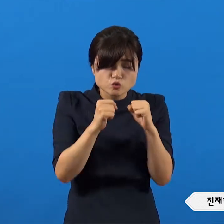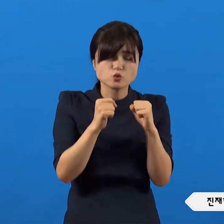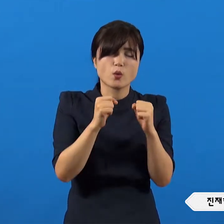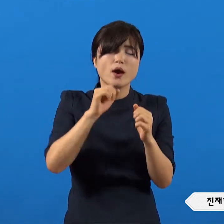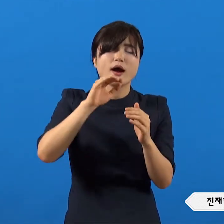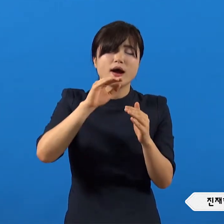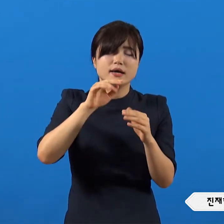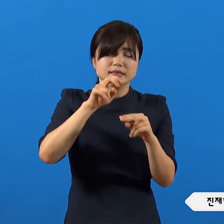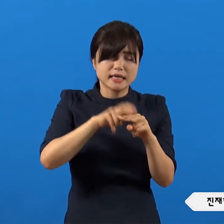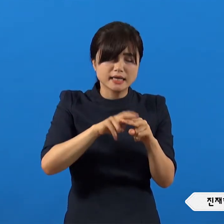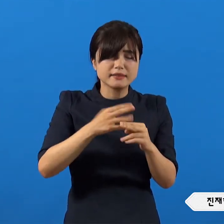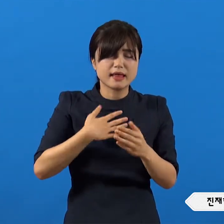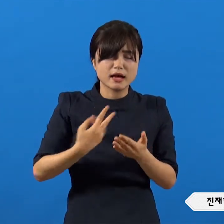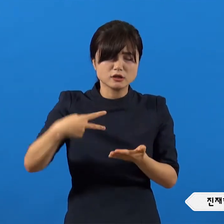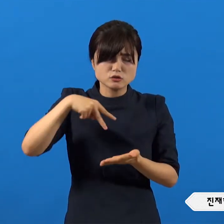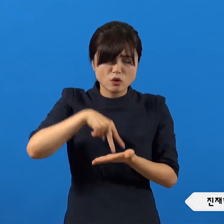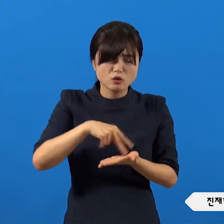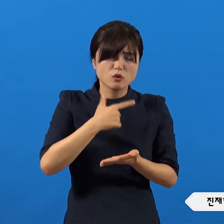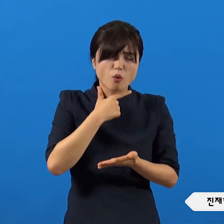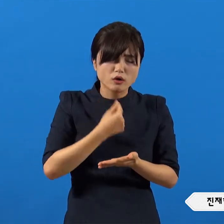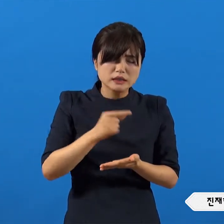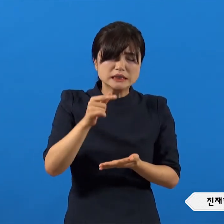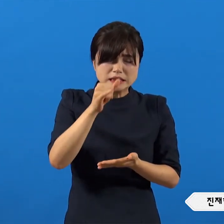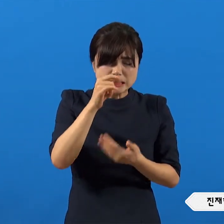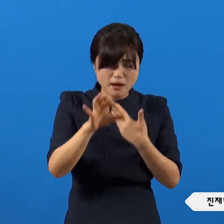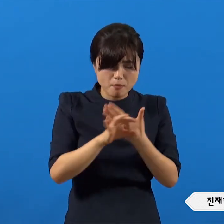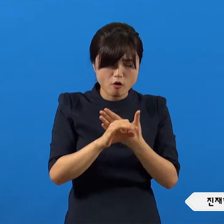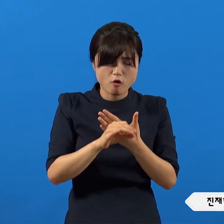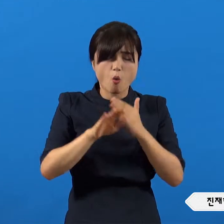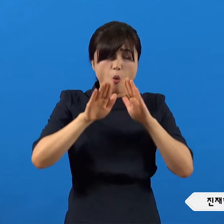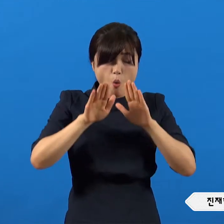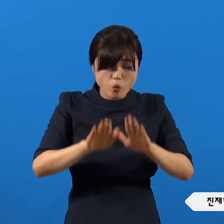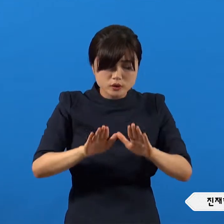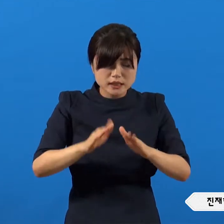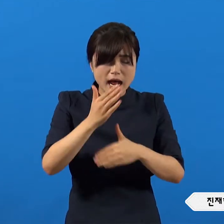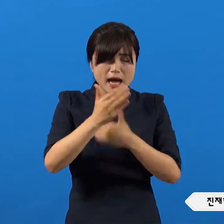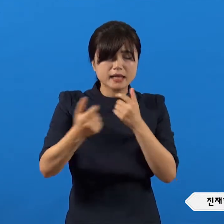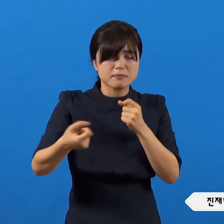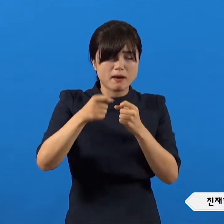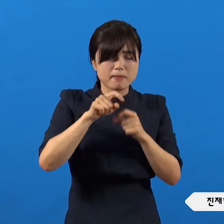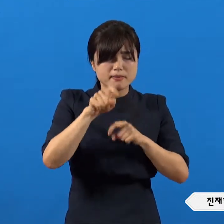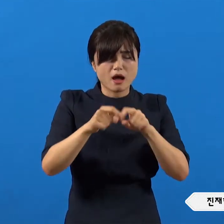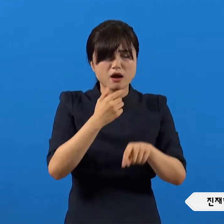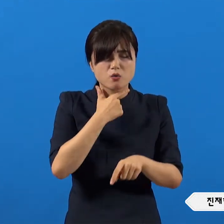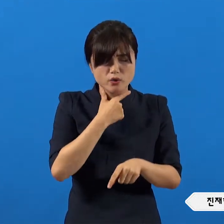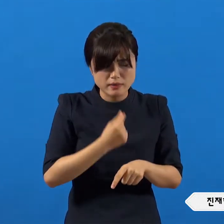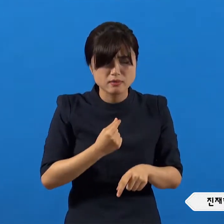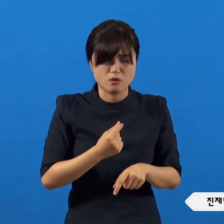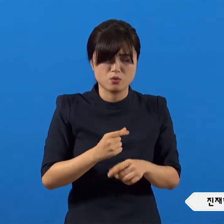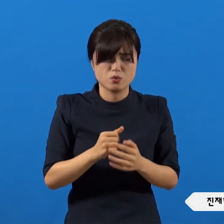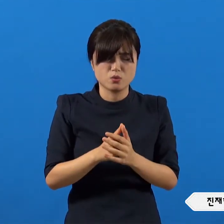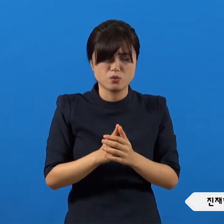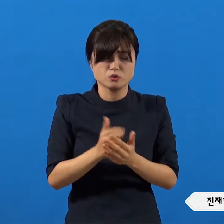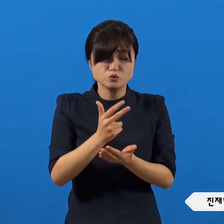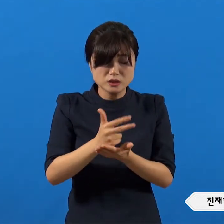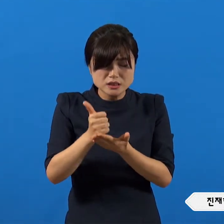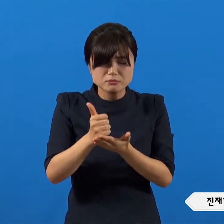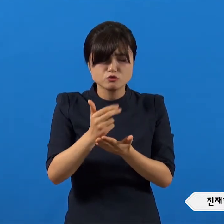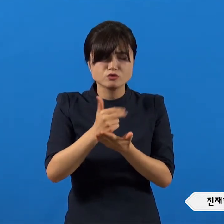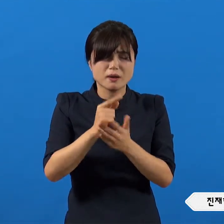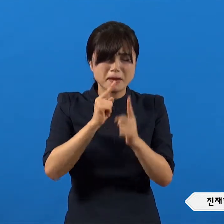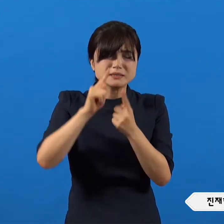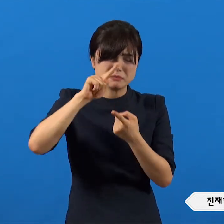하나님이 서기 원하시는 것이 있다면 오늘 그렇게 주님 앞에 나가면 어떻겠습니까? 주님, 주의